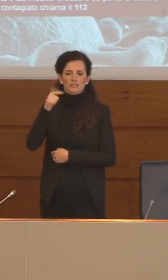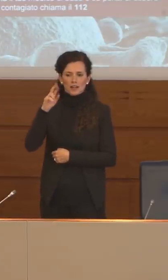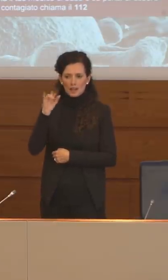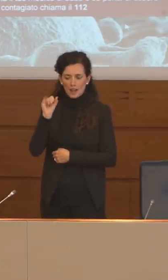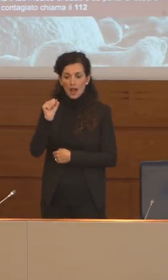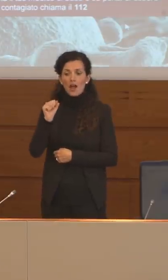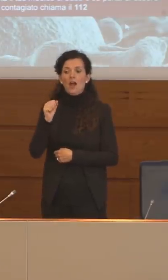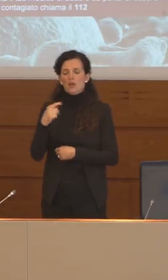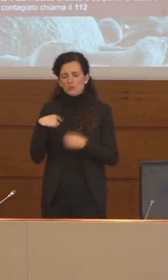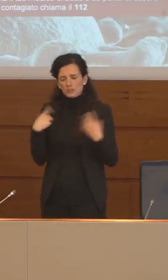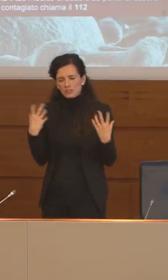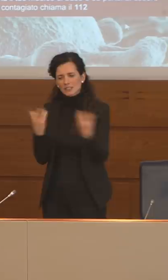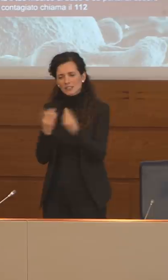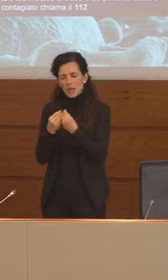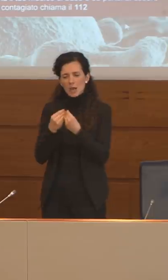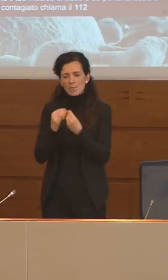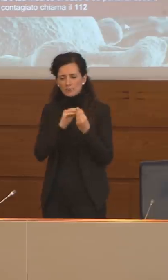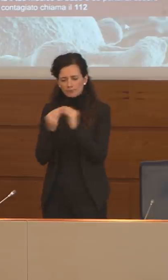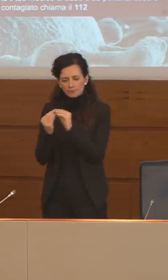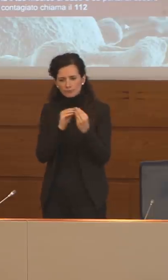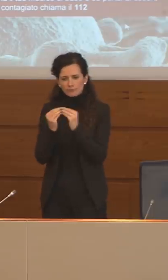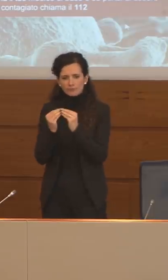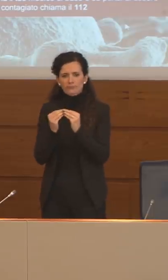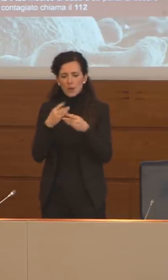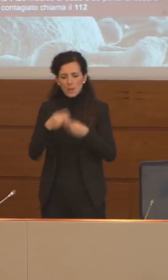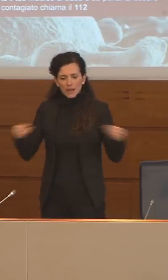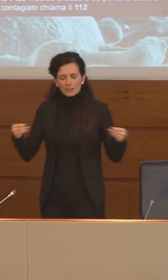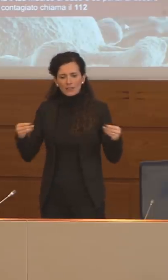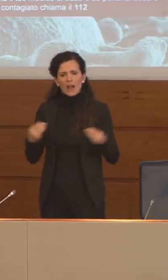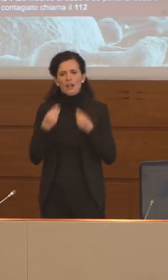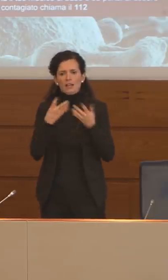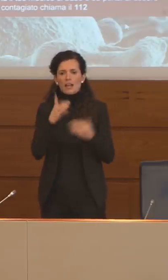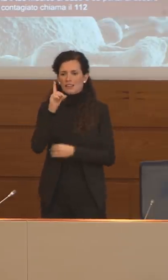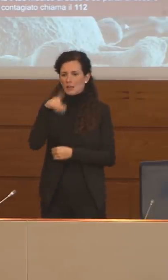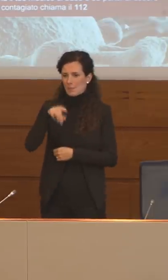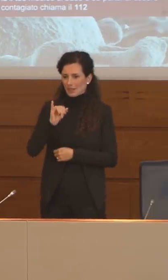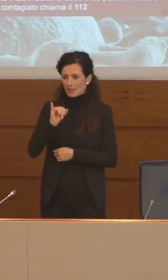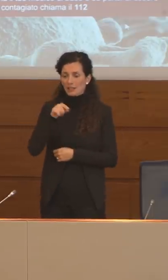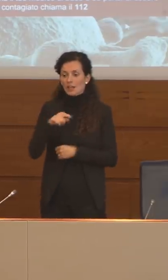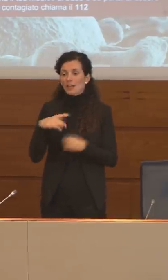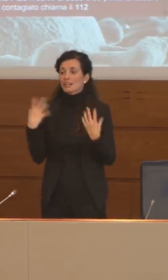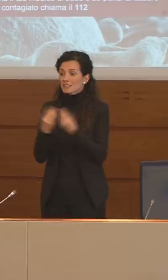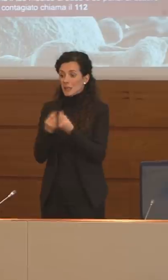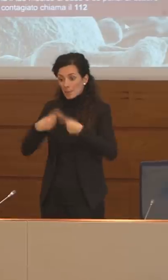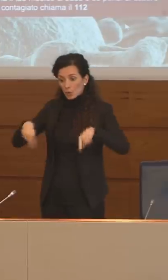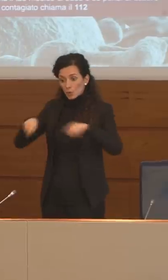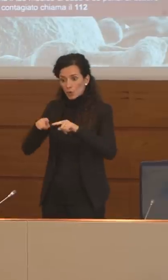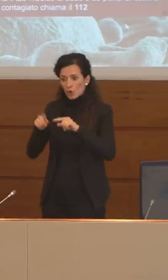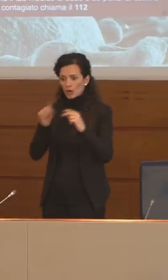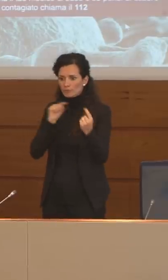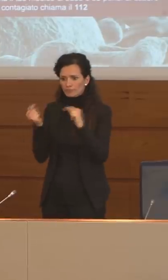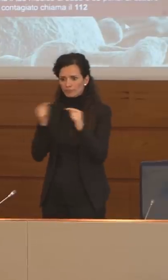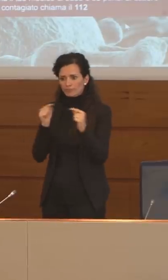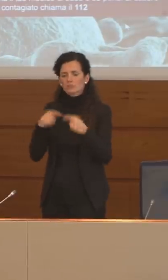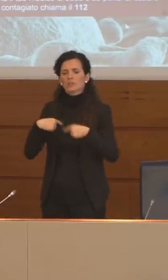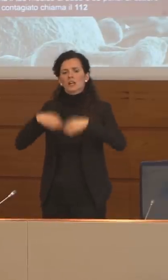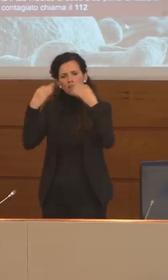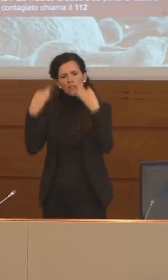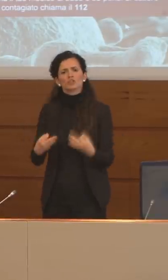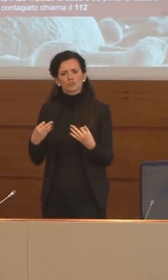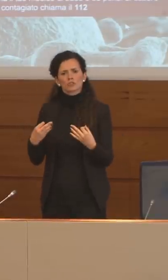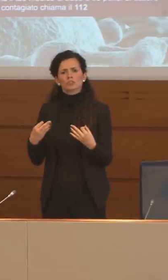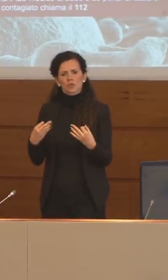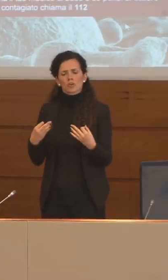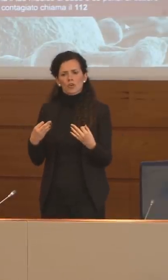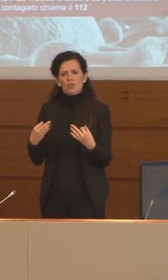canale per la fornitura del materiale oggi nel corso della riunione del comitato operativo abbiamo deciso quali